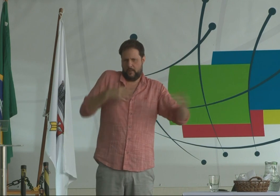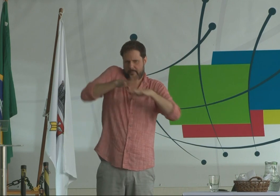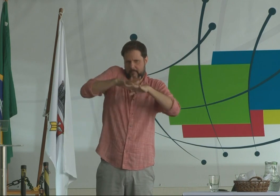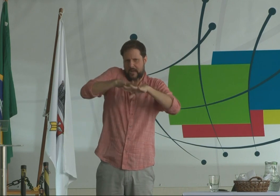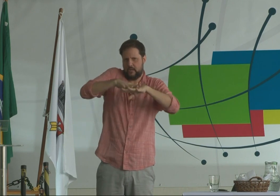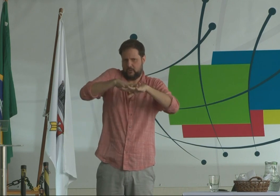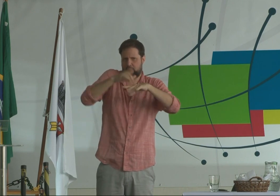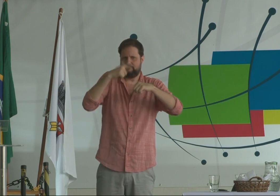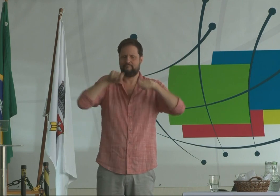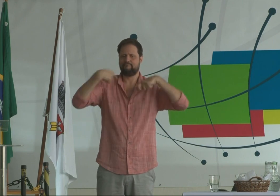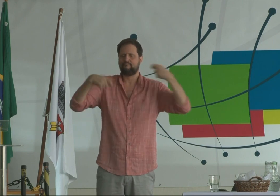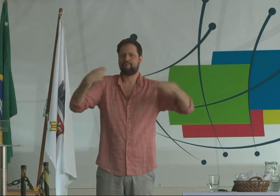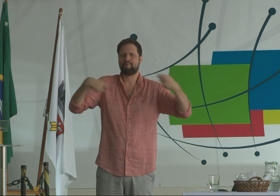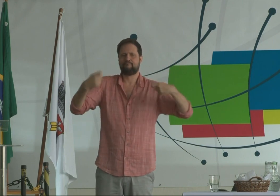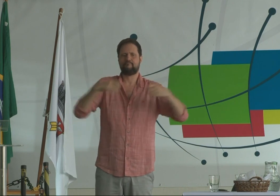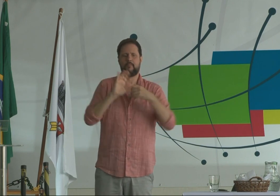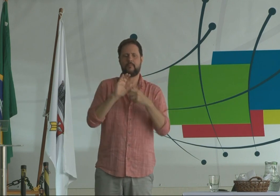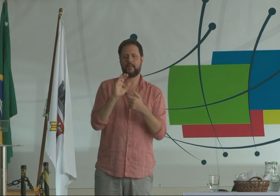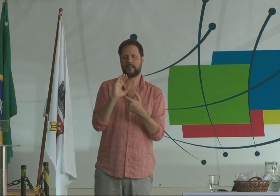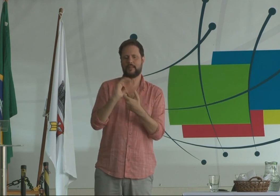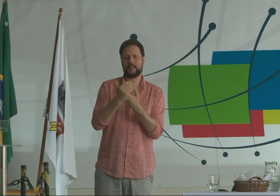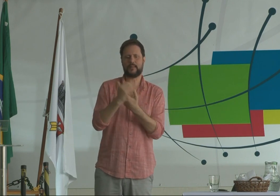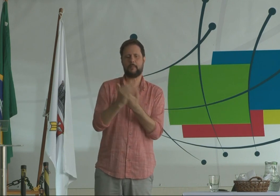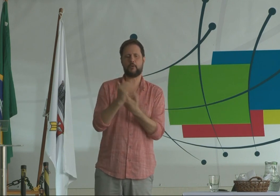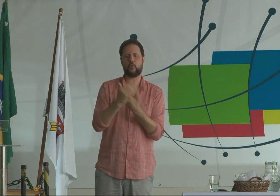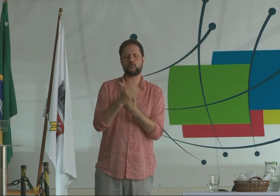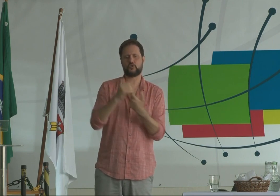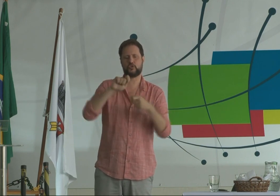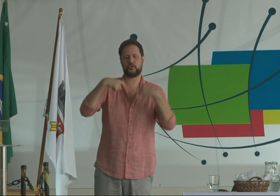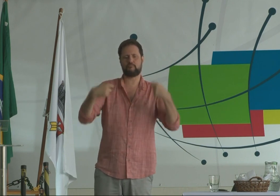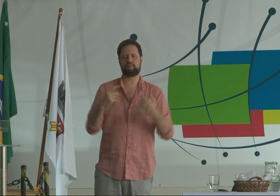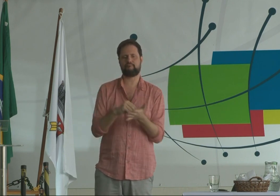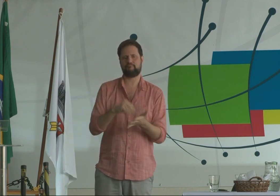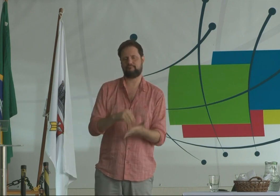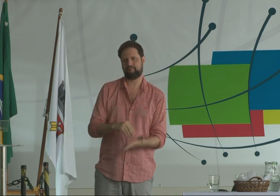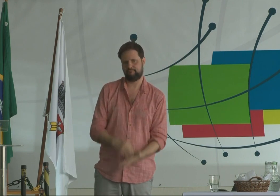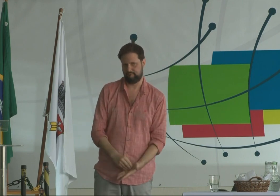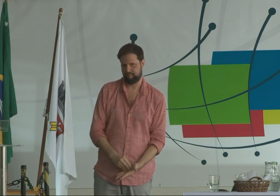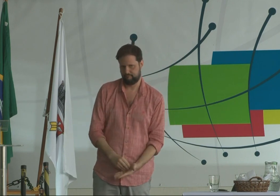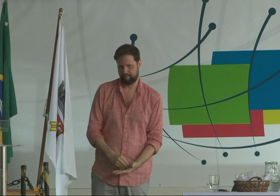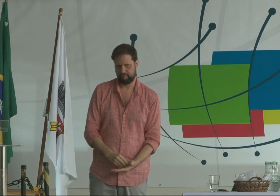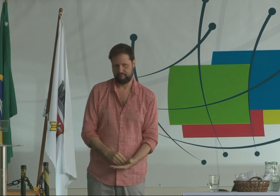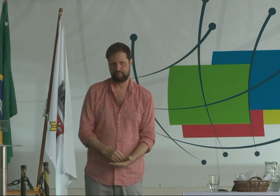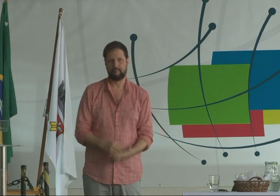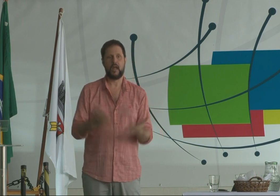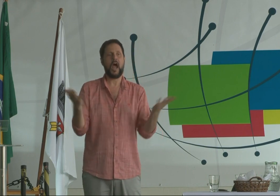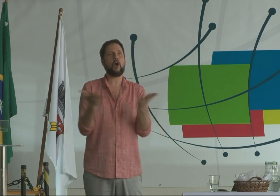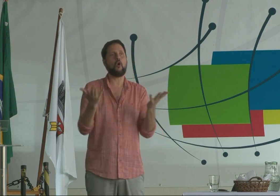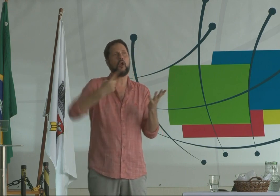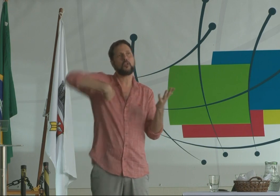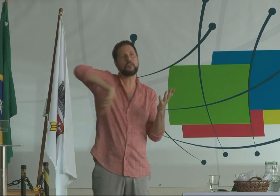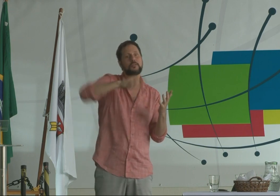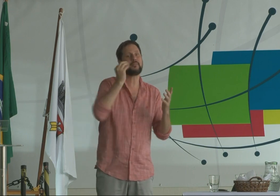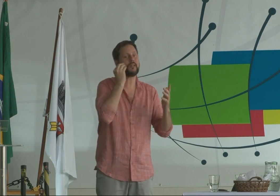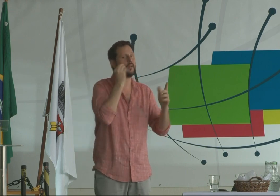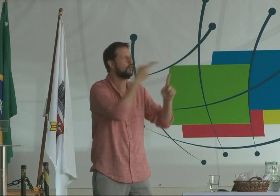específica, uma fluência maior, uma questão de conhecimento terminológico específico da área, fazia muito mais.